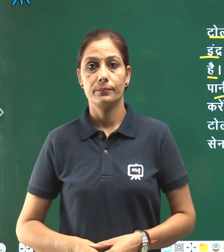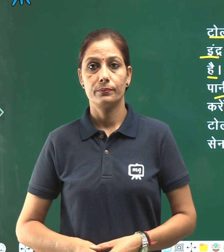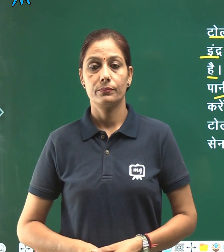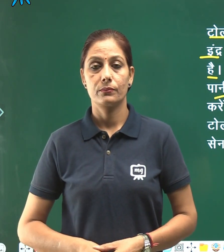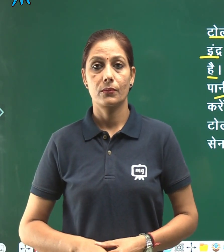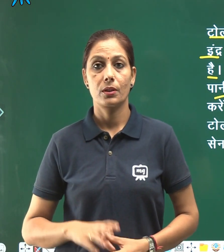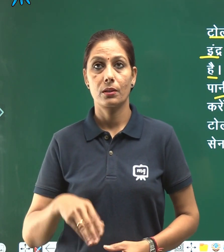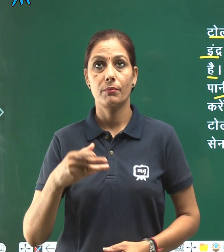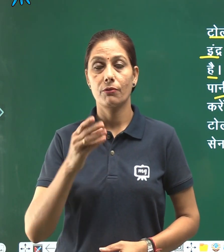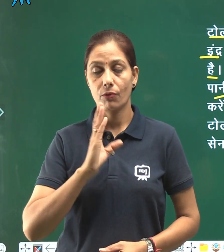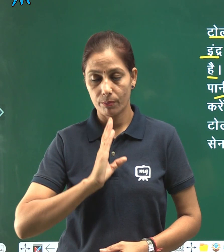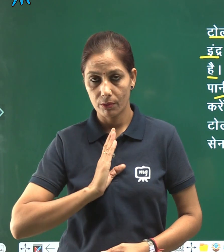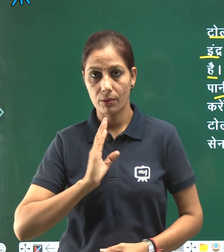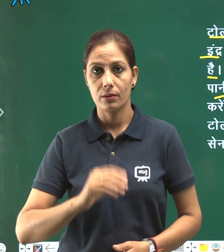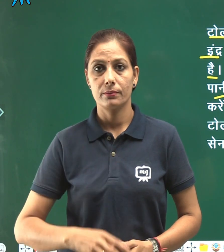तभी वह